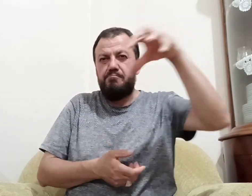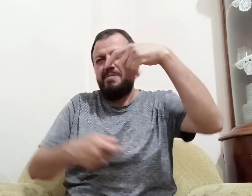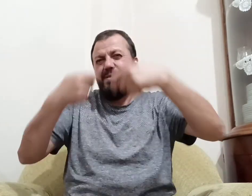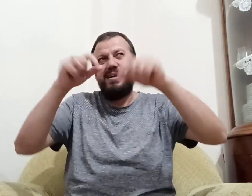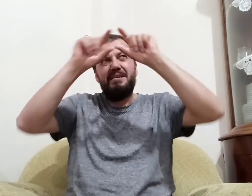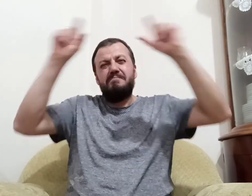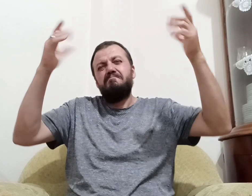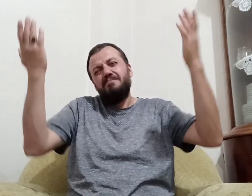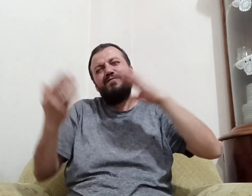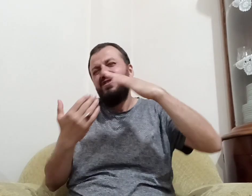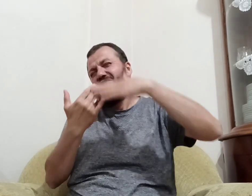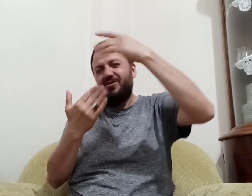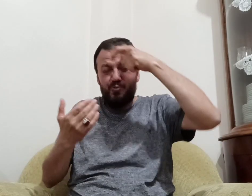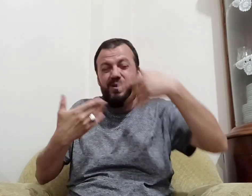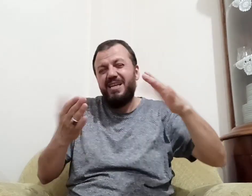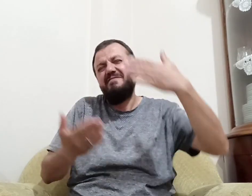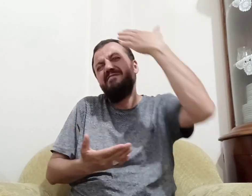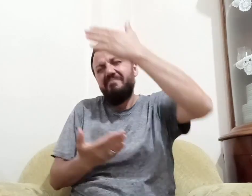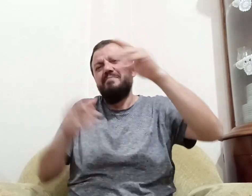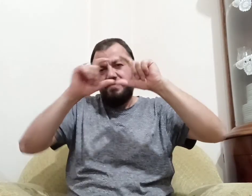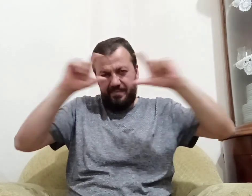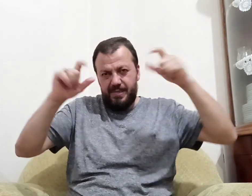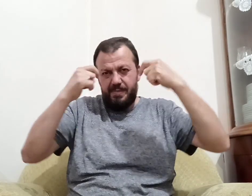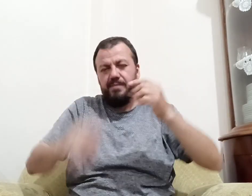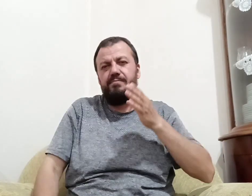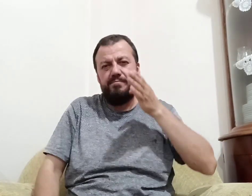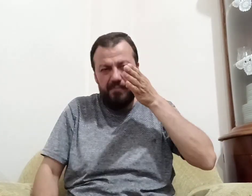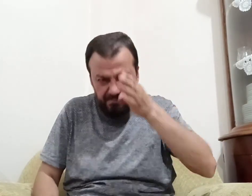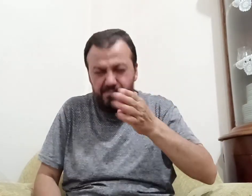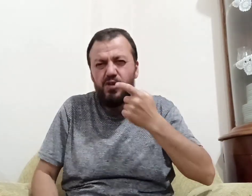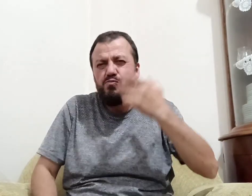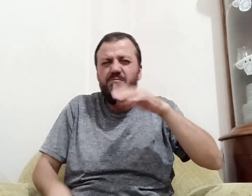Sonra artık düşünmüş ve aklına bir fikir gelmiş.